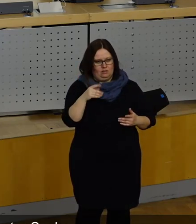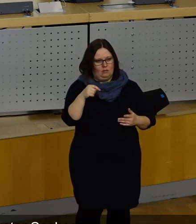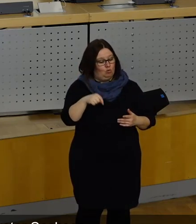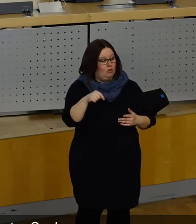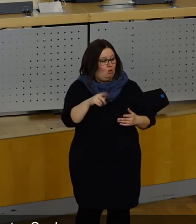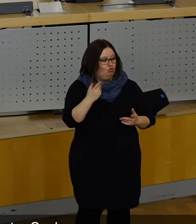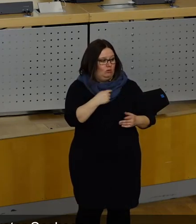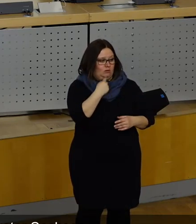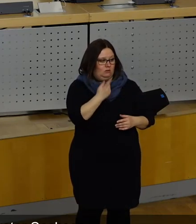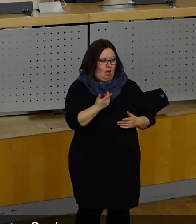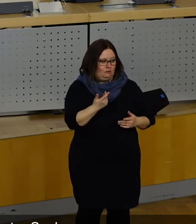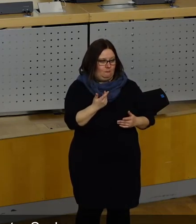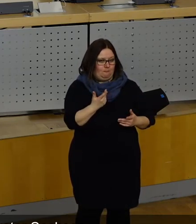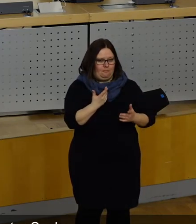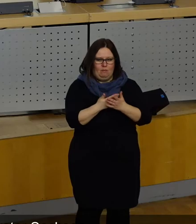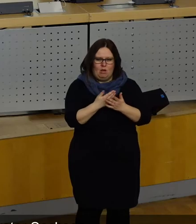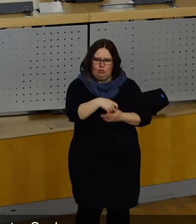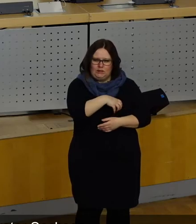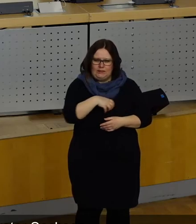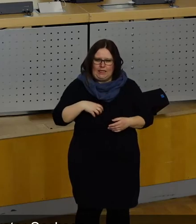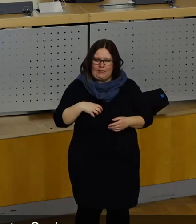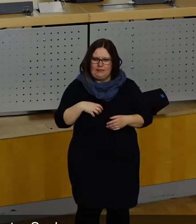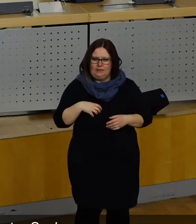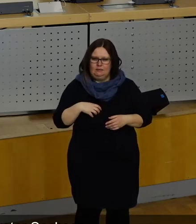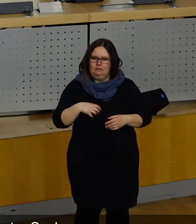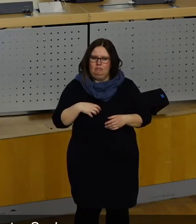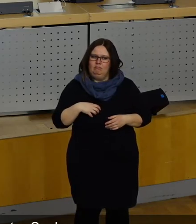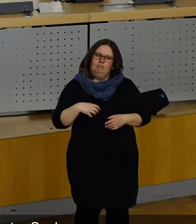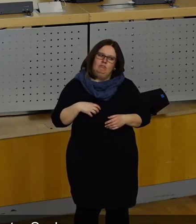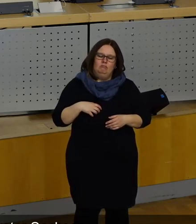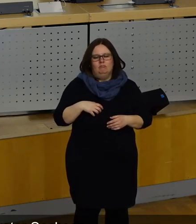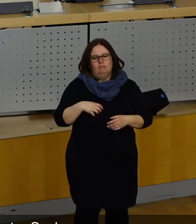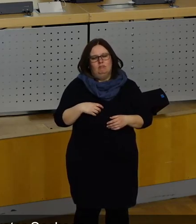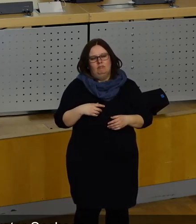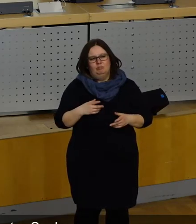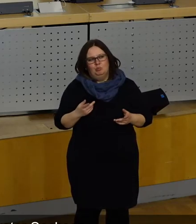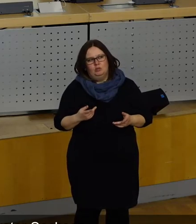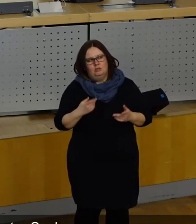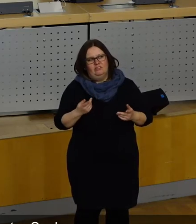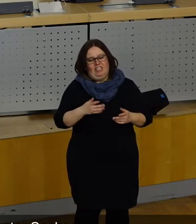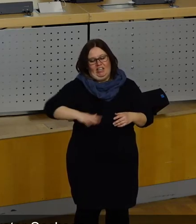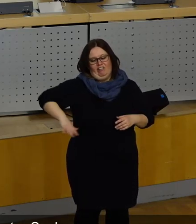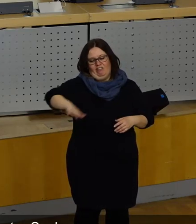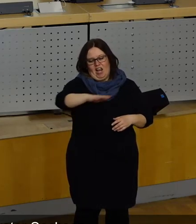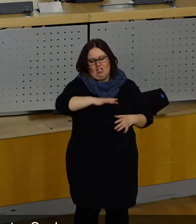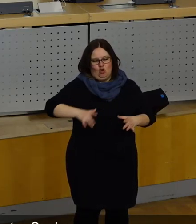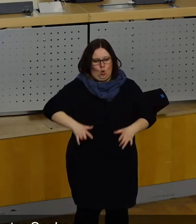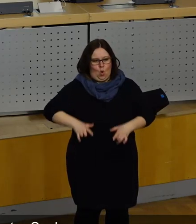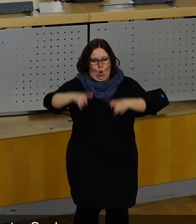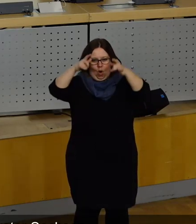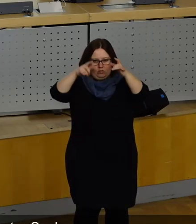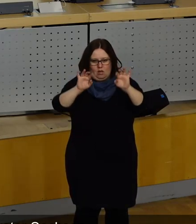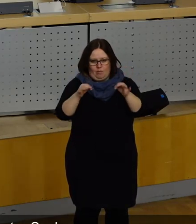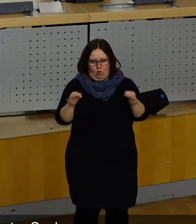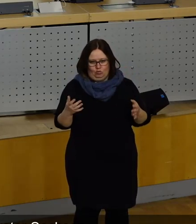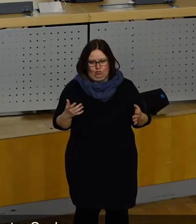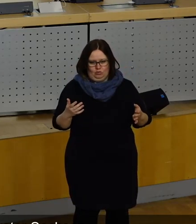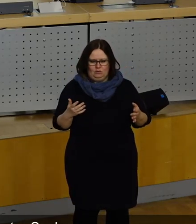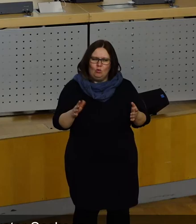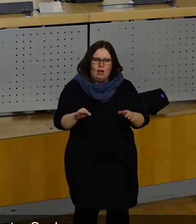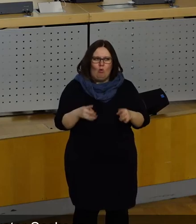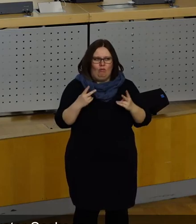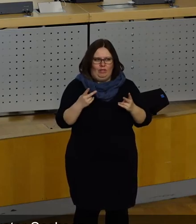schon genannt worden, dass Dresden nicht aus Gründen der Fläche Hochhäuser braucht. Das ist eine ganz